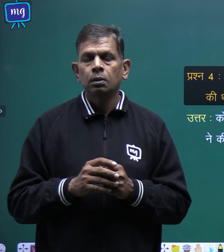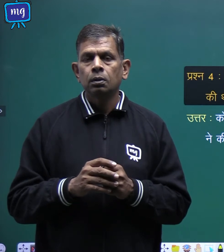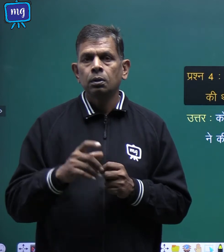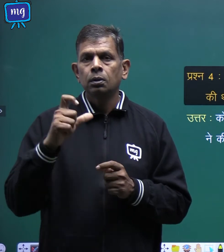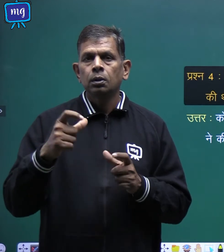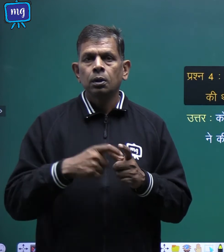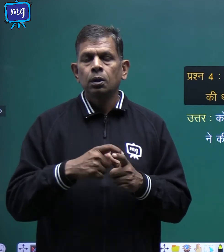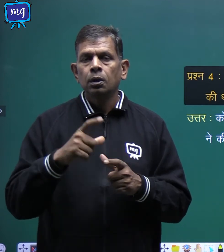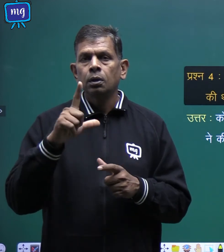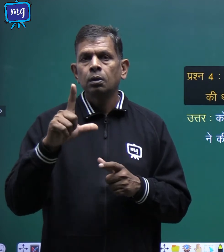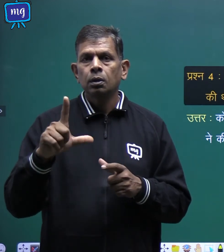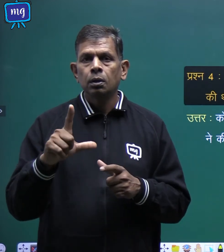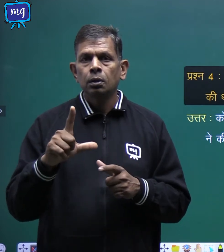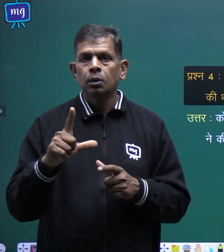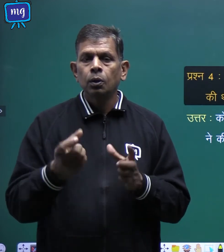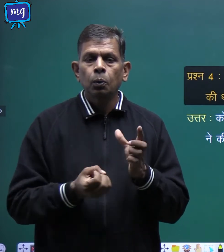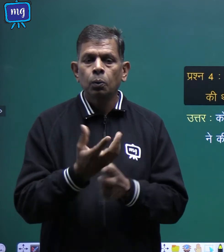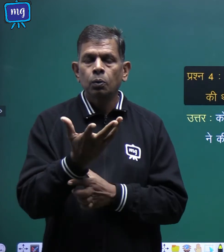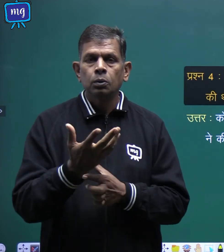कोशिका की खोज